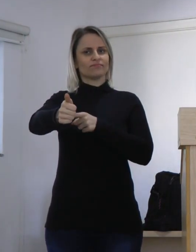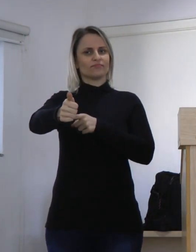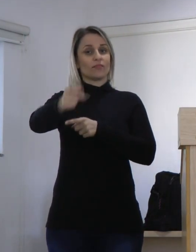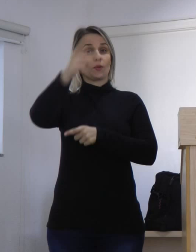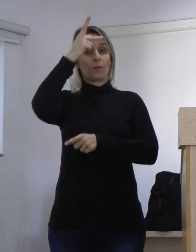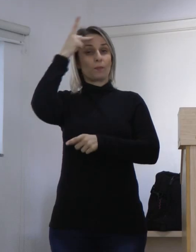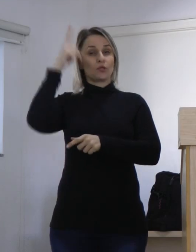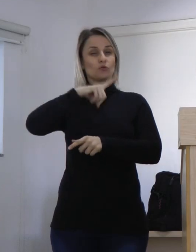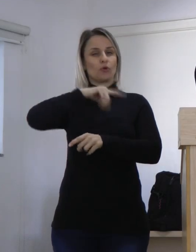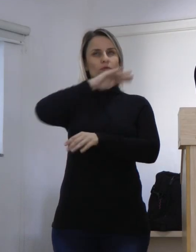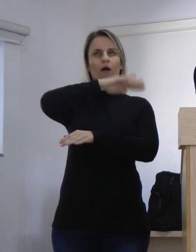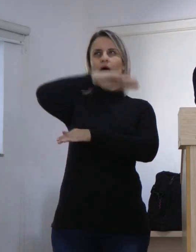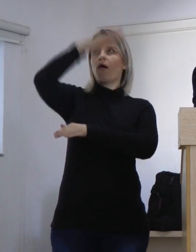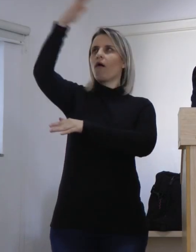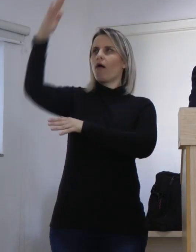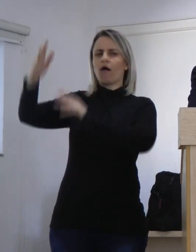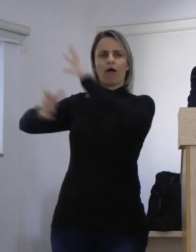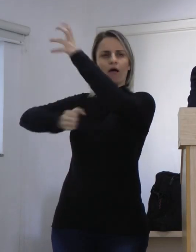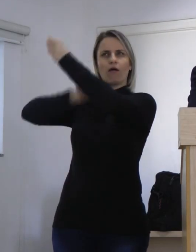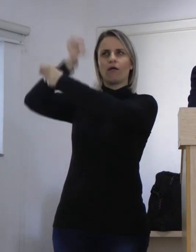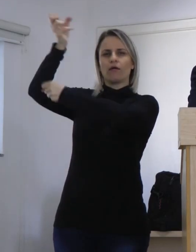que escalam o Everest,